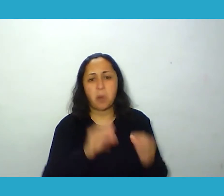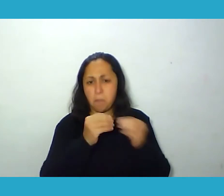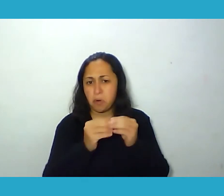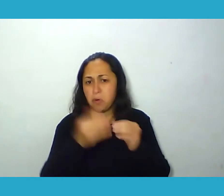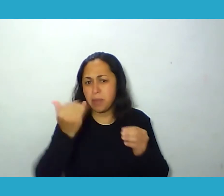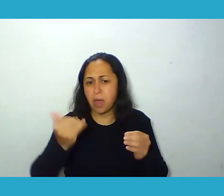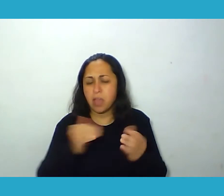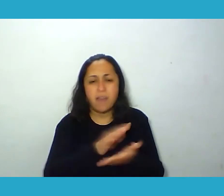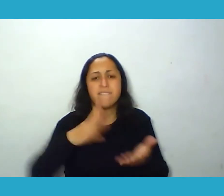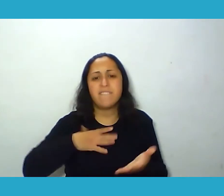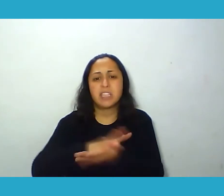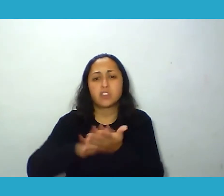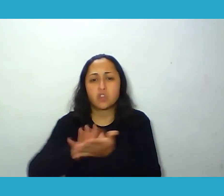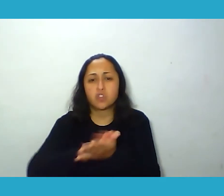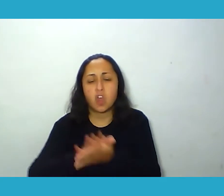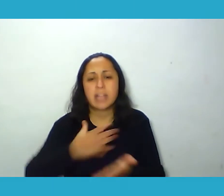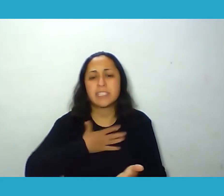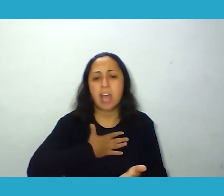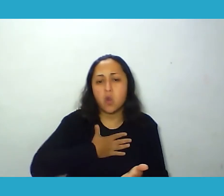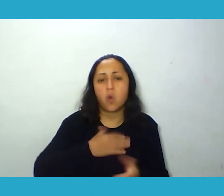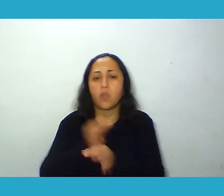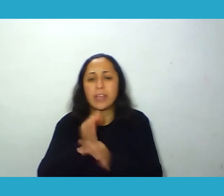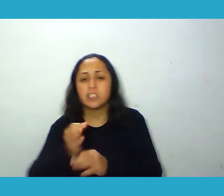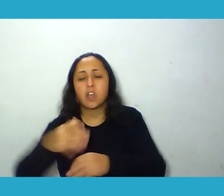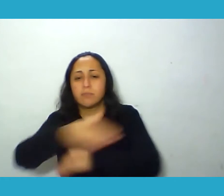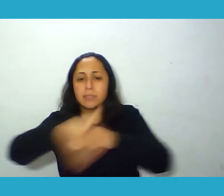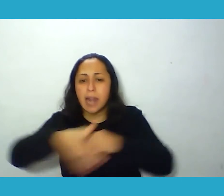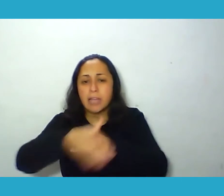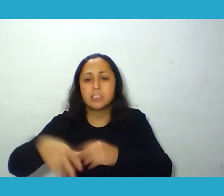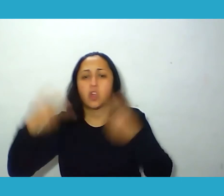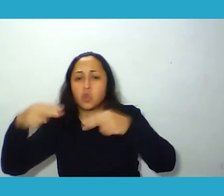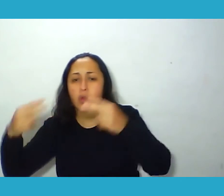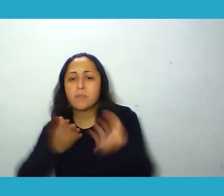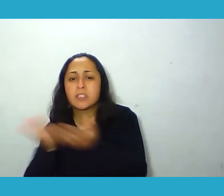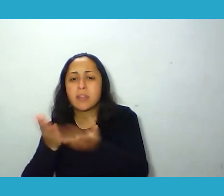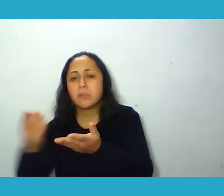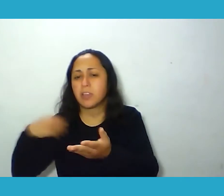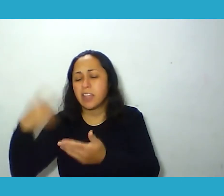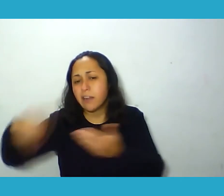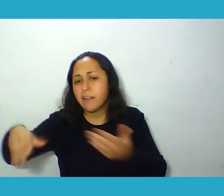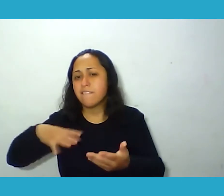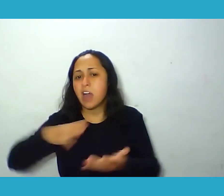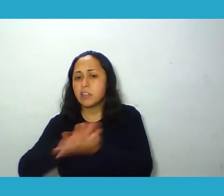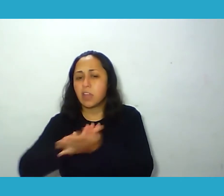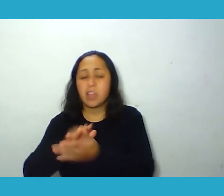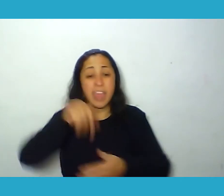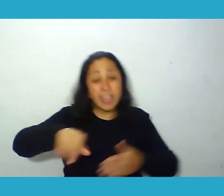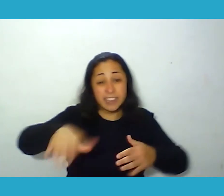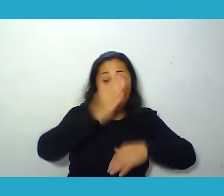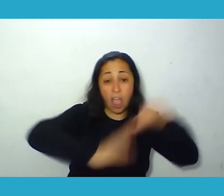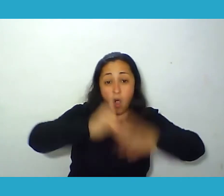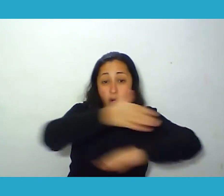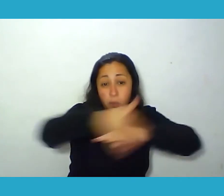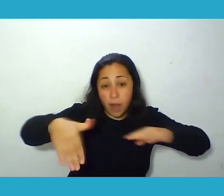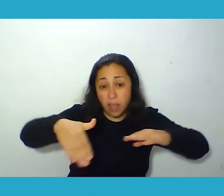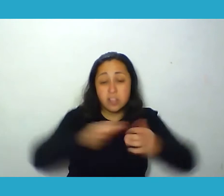muchos problemas para solucionar en Punilla: salud, educación, tránsito, turismo y servicios en general. Considera que esta obra no es solución para el problema